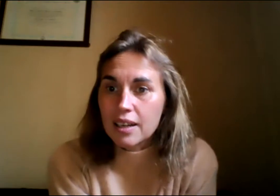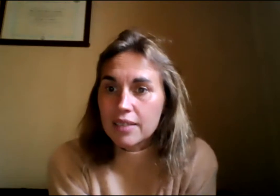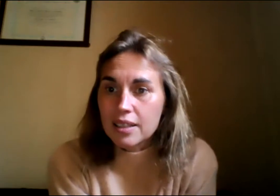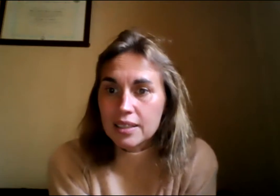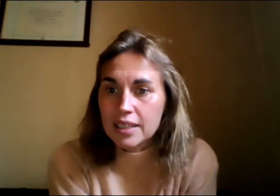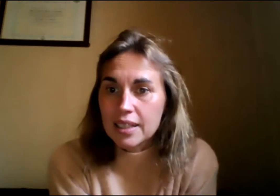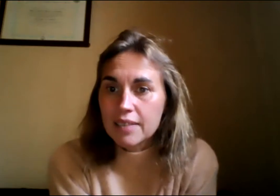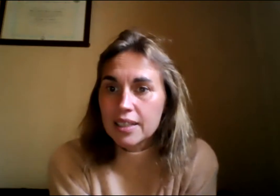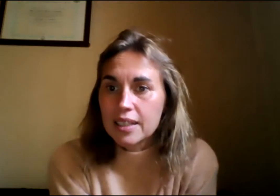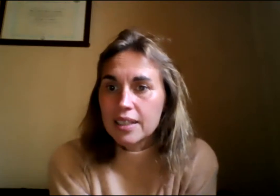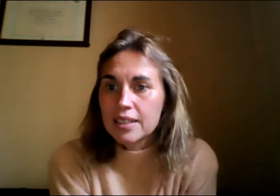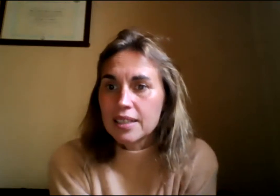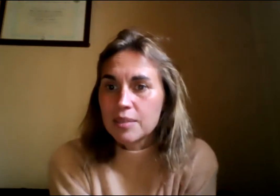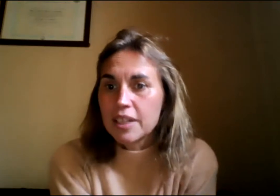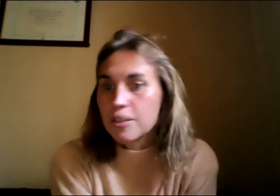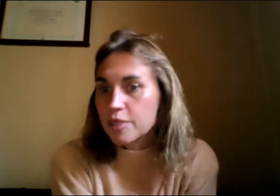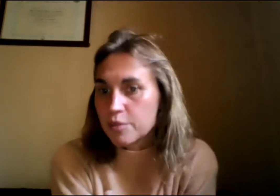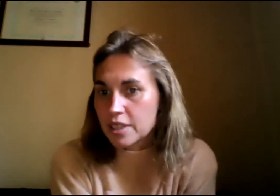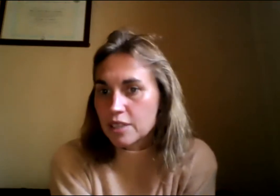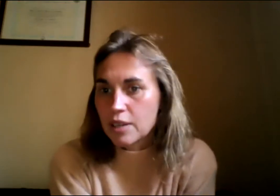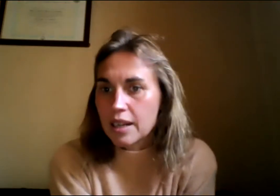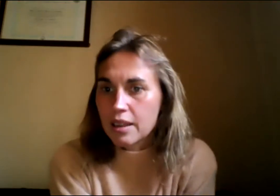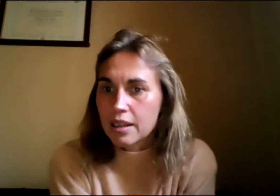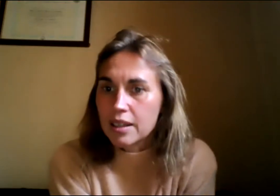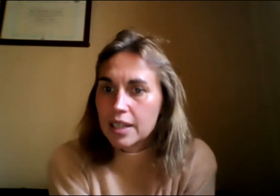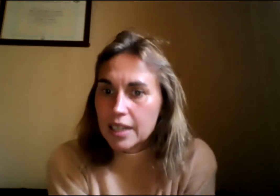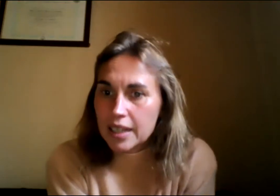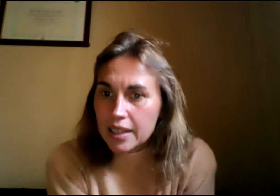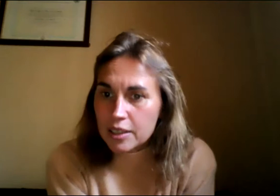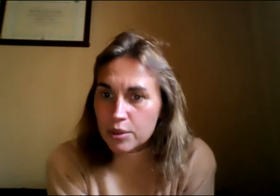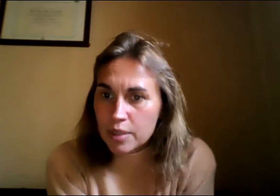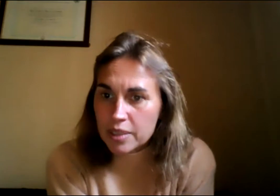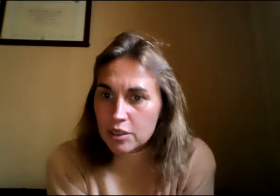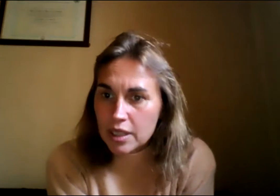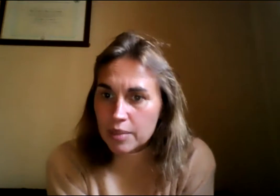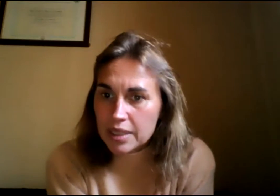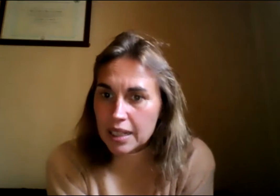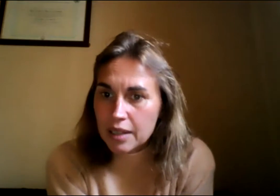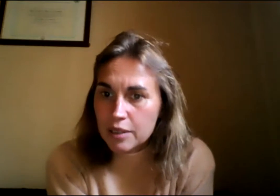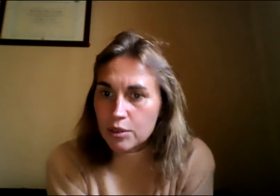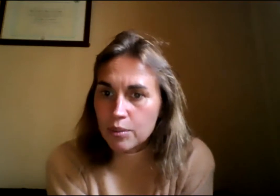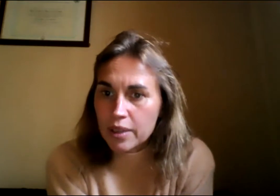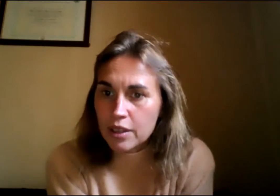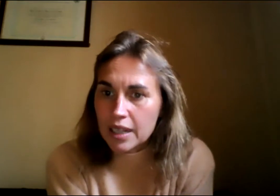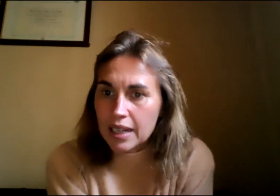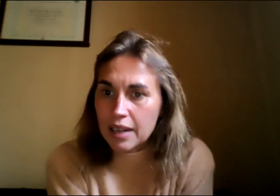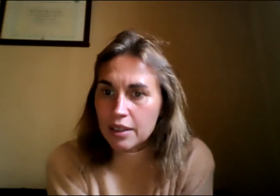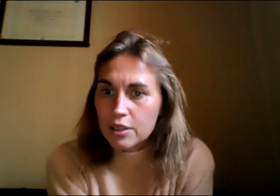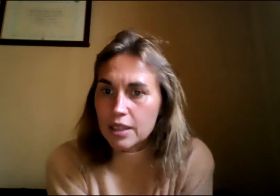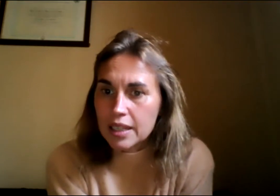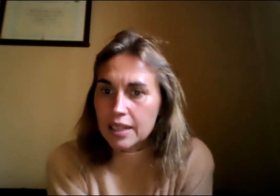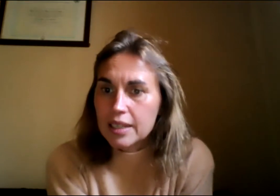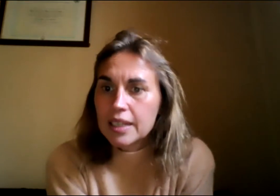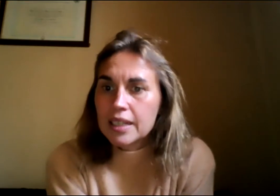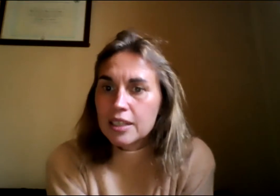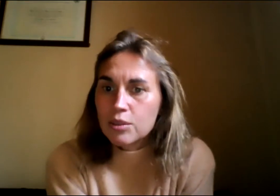tiene si tiene cabida en el seminario, pero por si acaso la lanza. En caso de una persona que pasara del centro